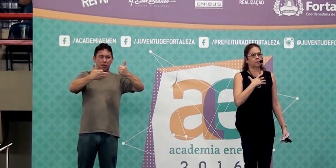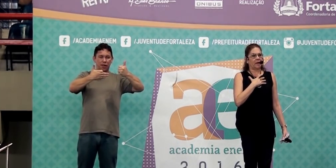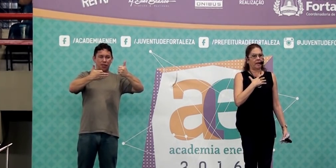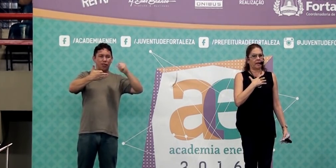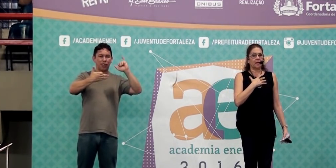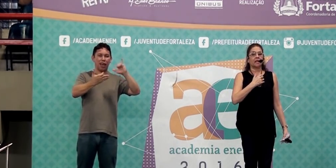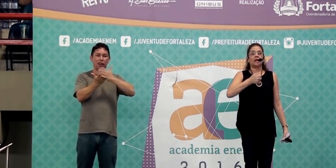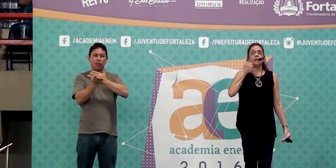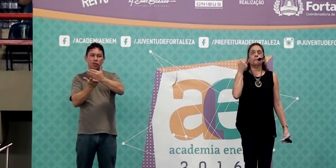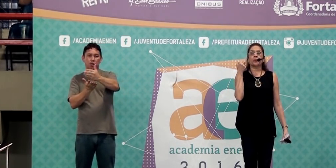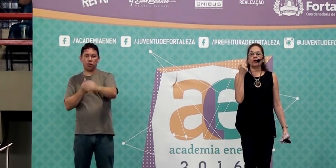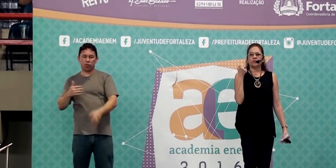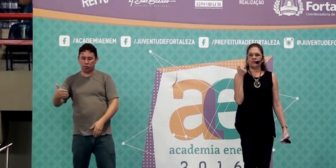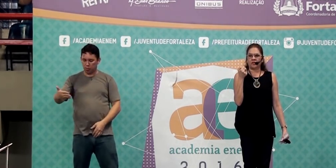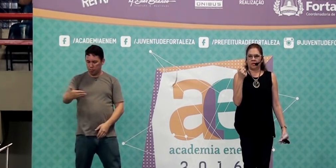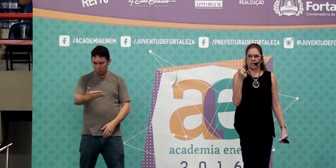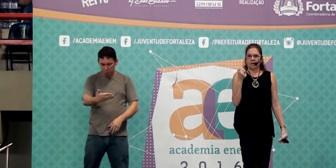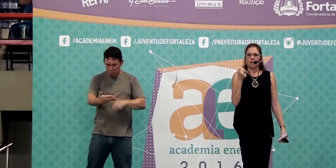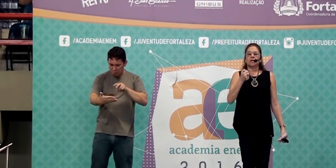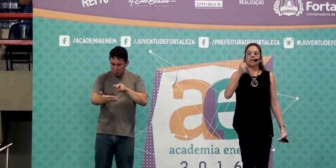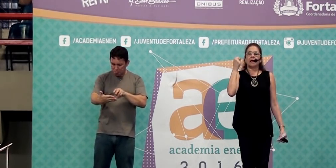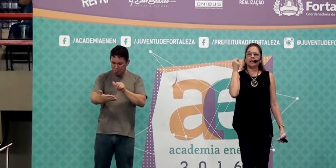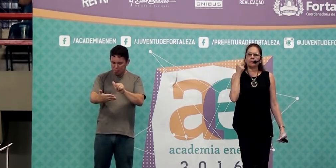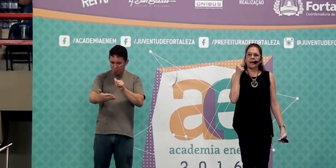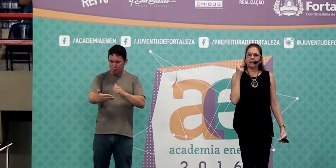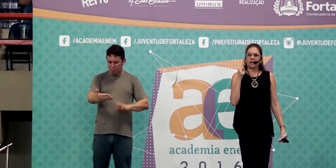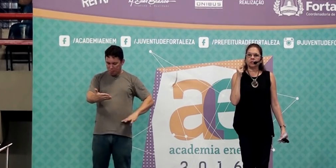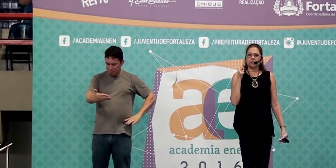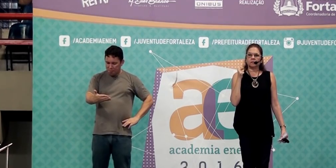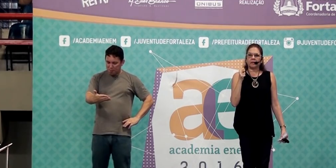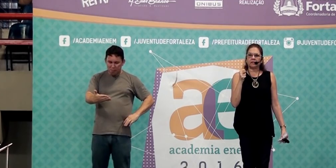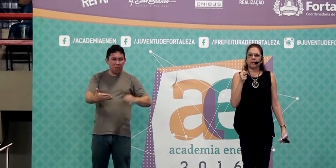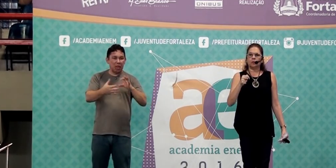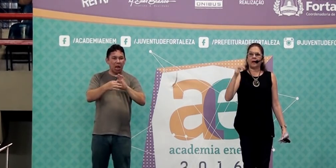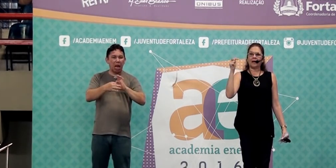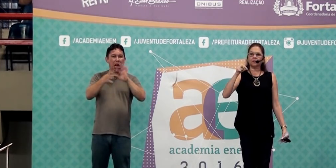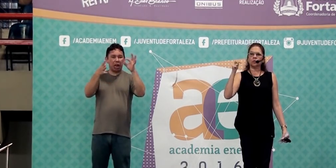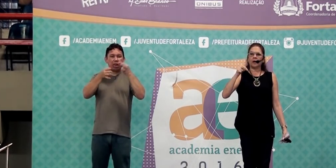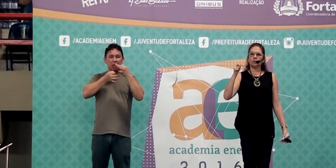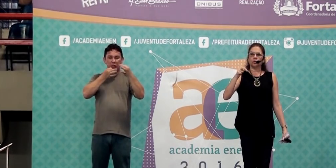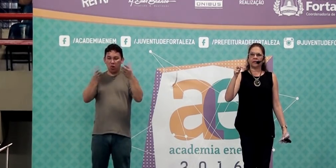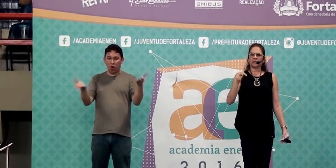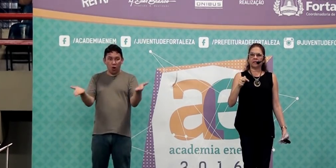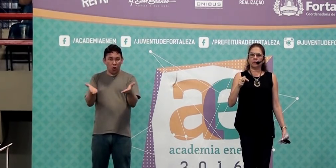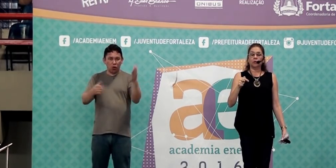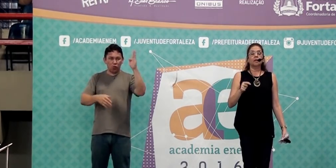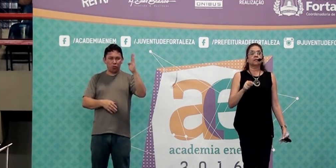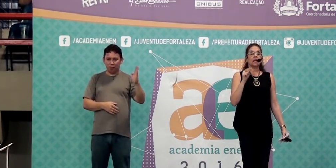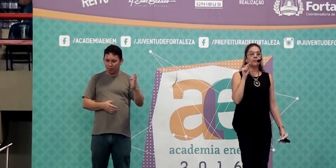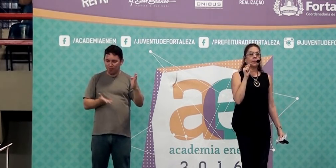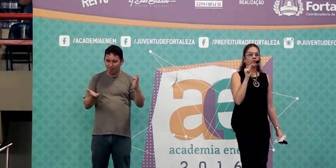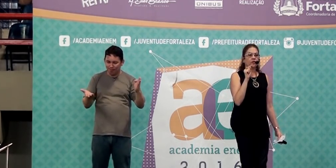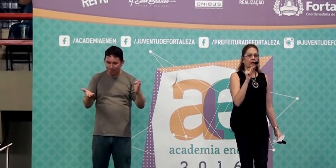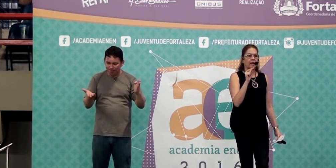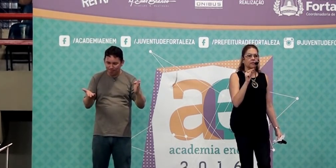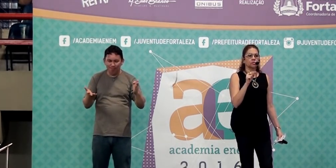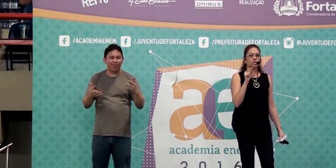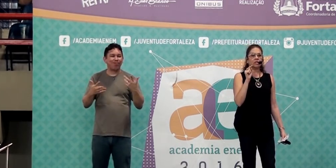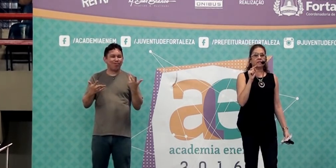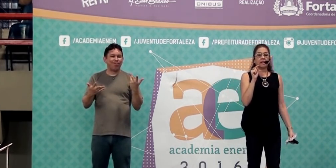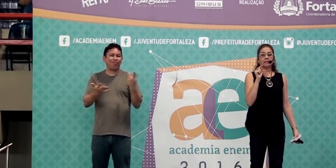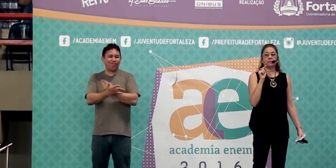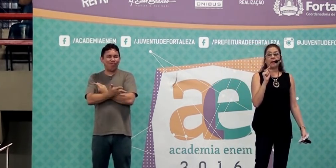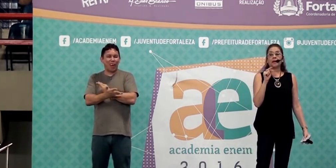corretor espera que ele prove que a liberdade de expressão atual no Brasil tem